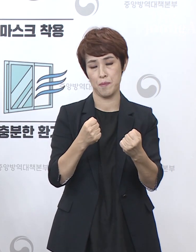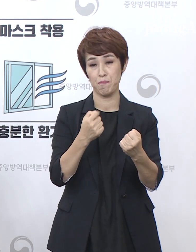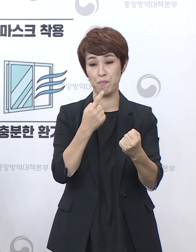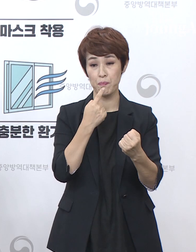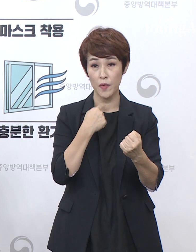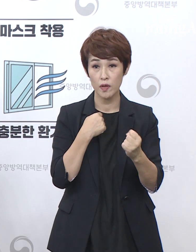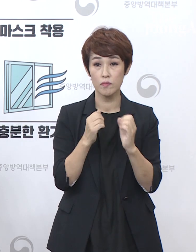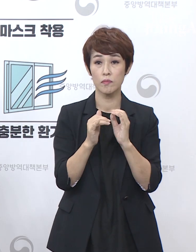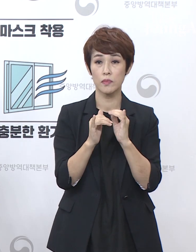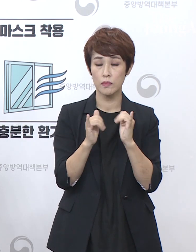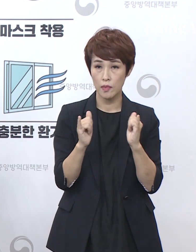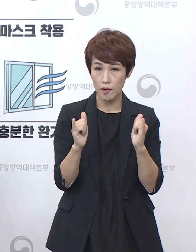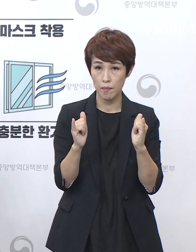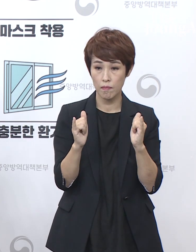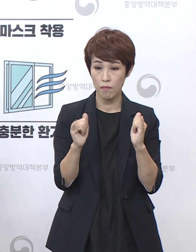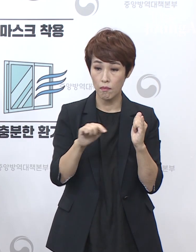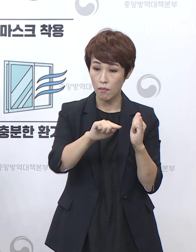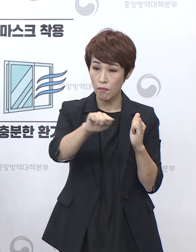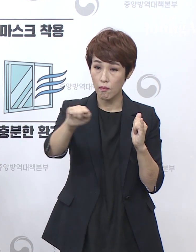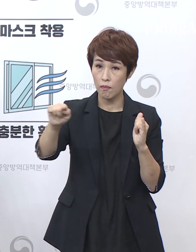대한 대상군에서